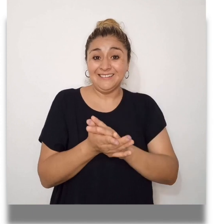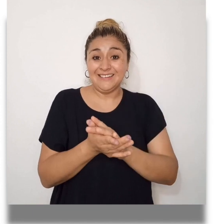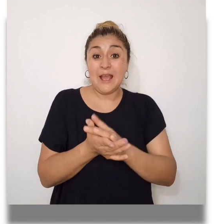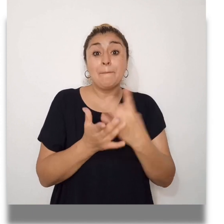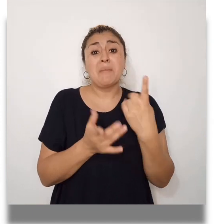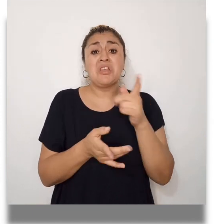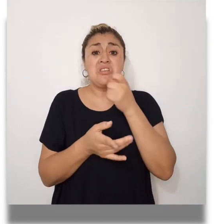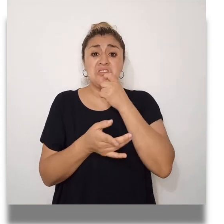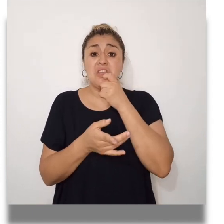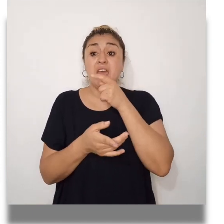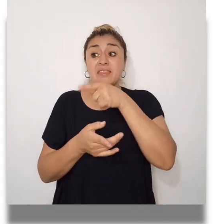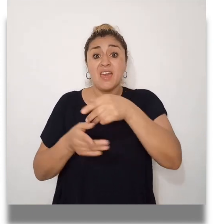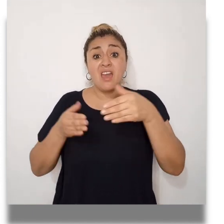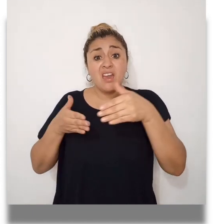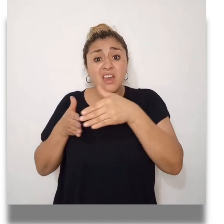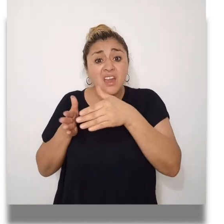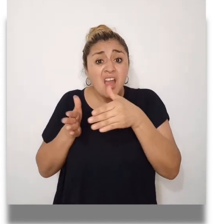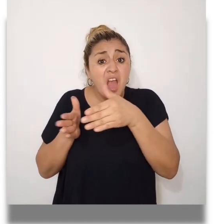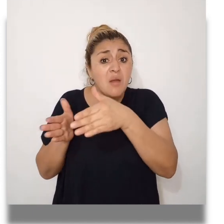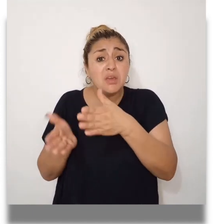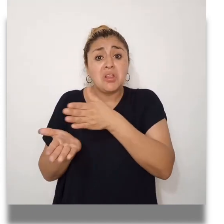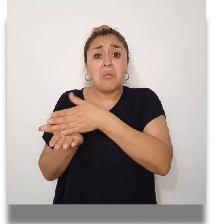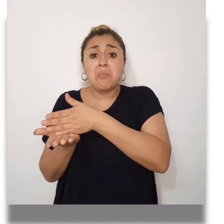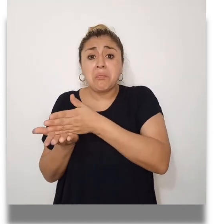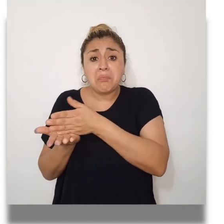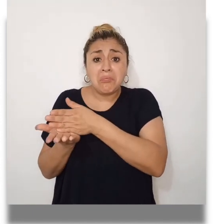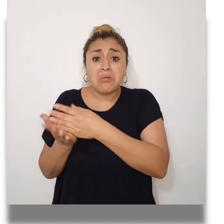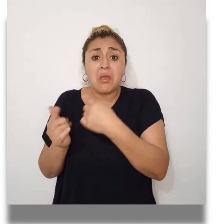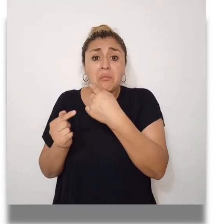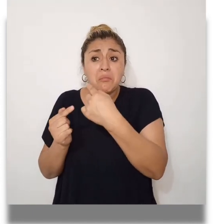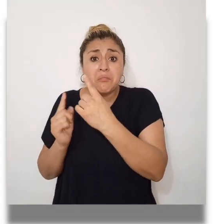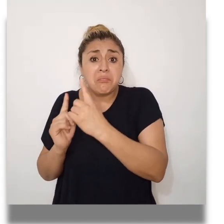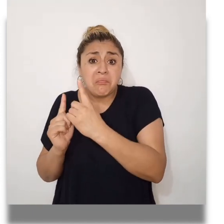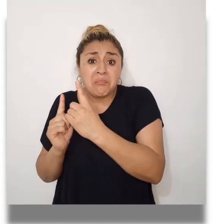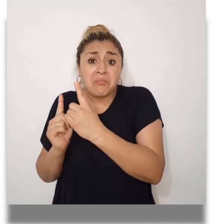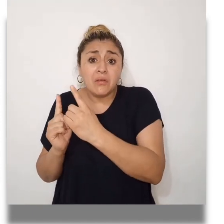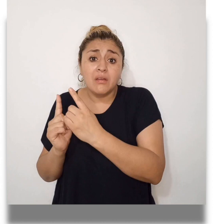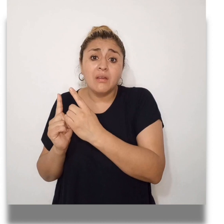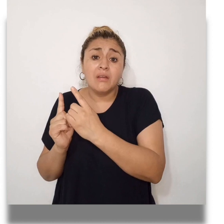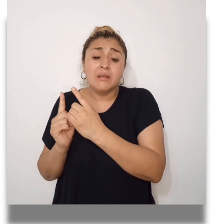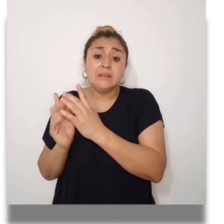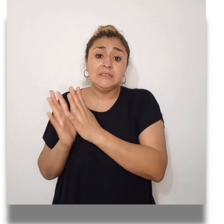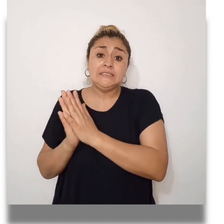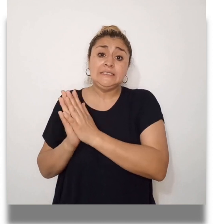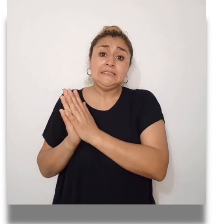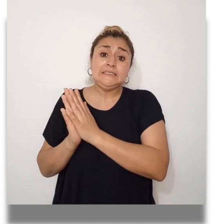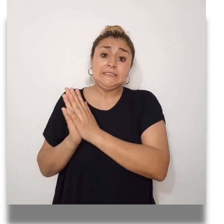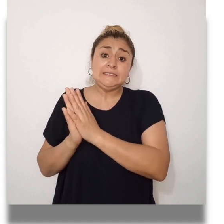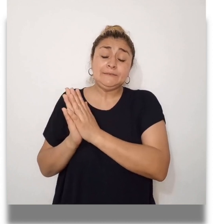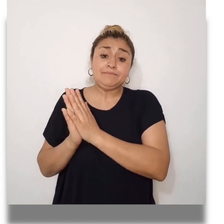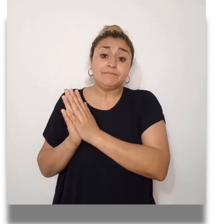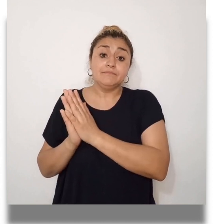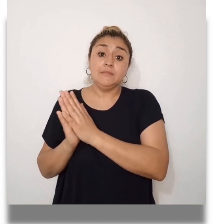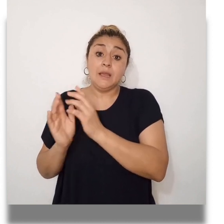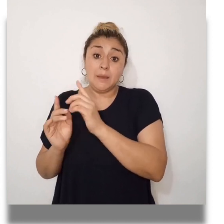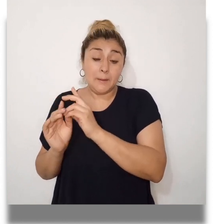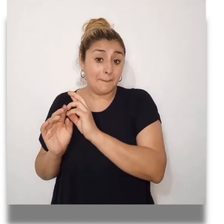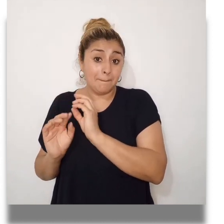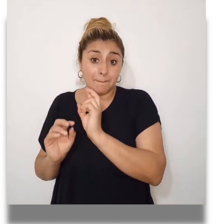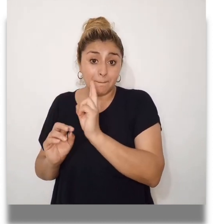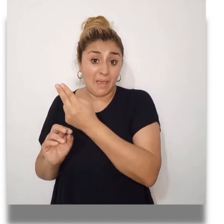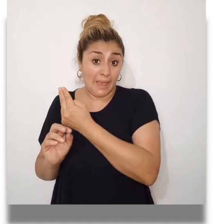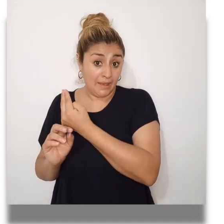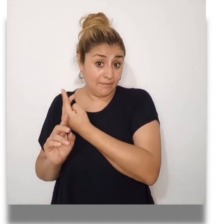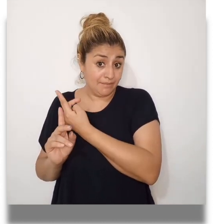inteligencia. Tu deviens une personne sage. Serás una persona sabia. Mais si tu demeures dans l'ignorance. Pero